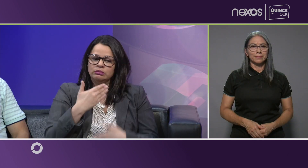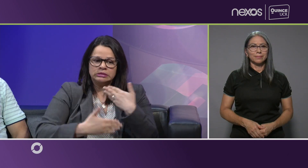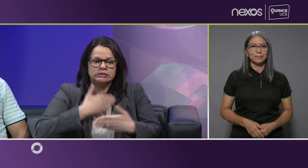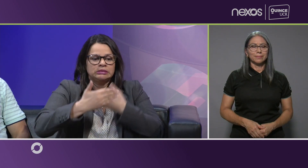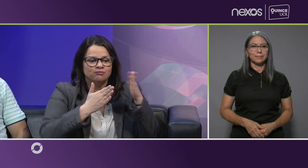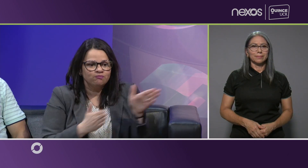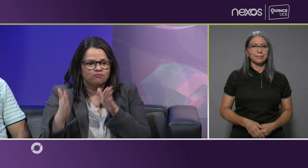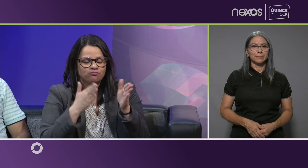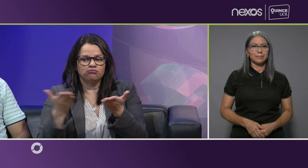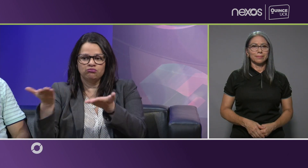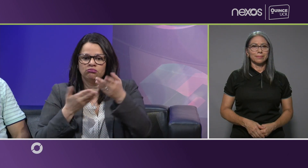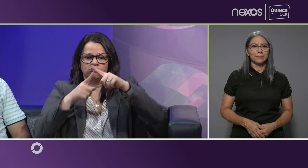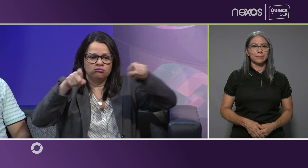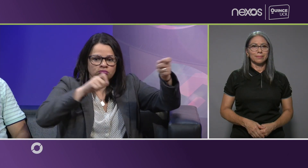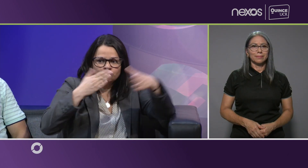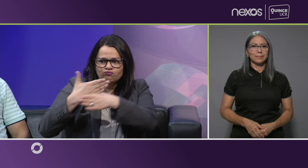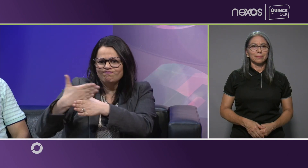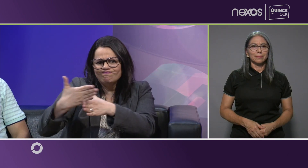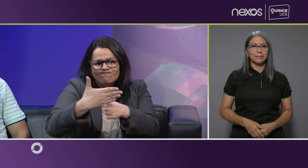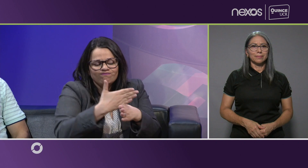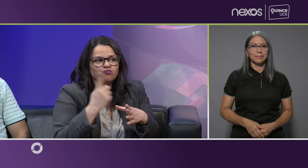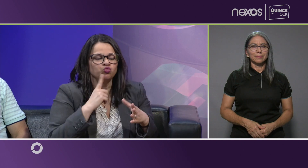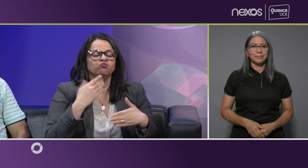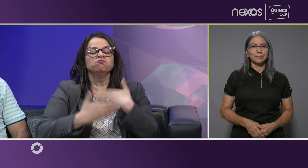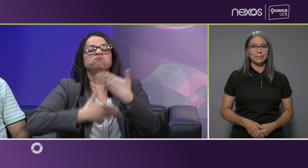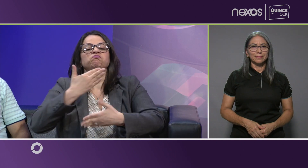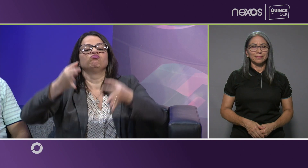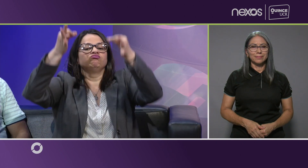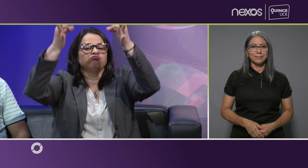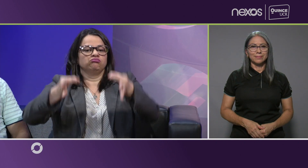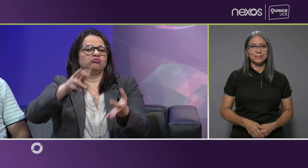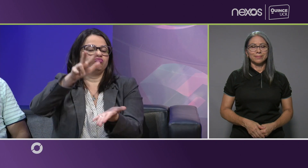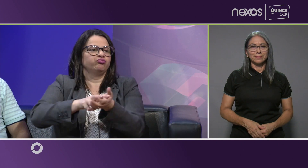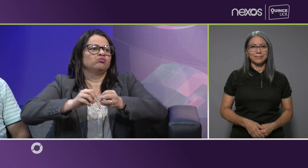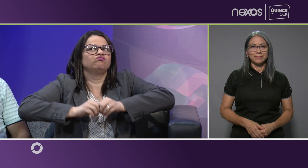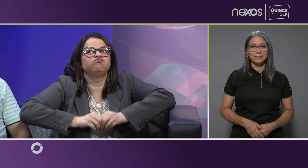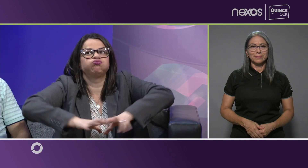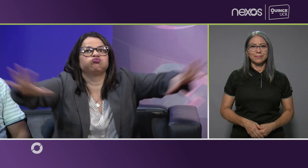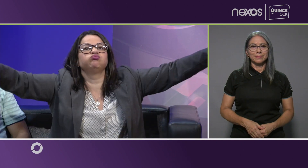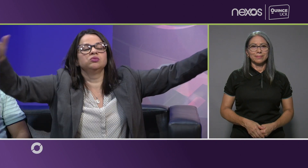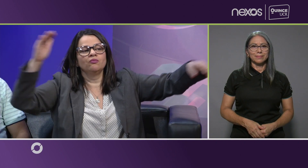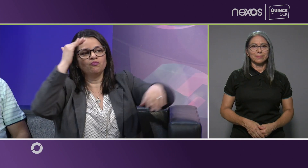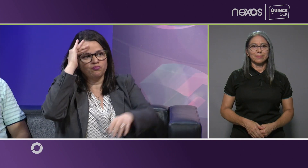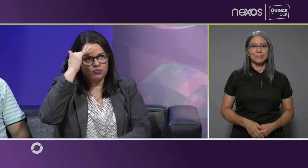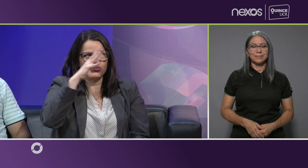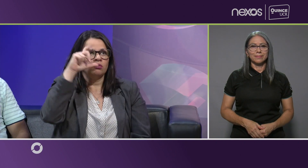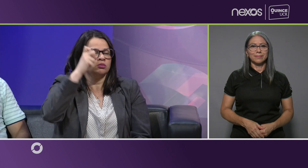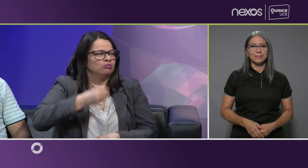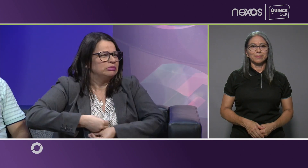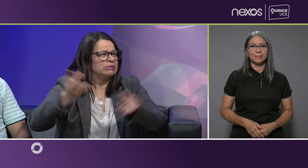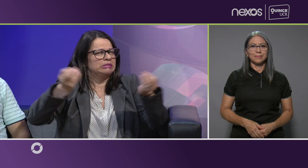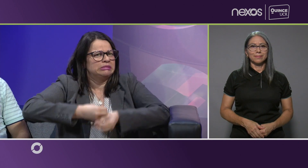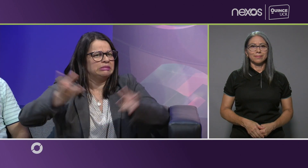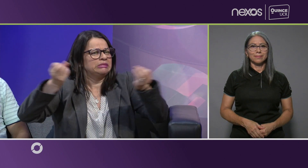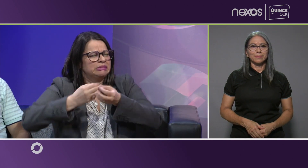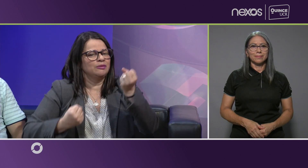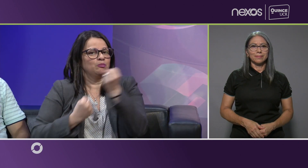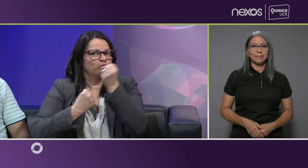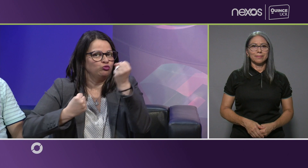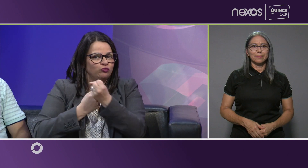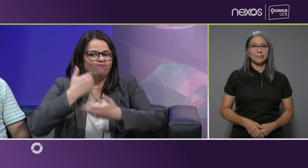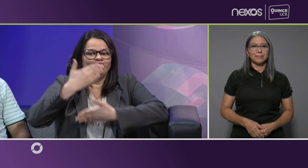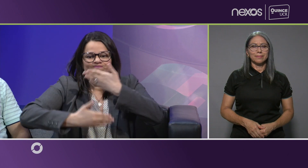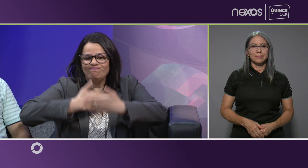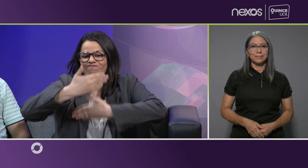atareada, no fue fácil, pero lo logramos, ya compartimos demás y ya luego se difundió por Facebook e